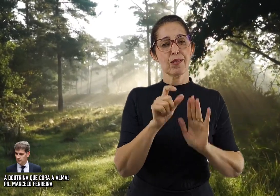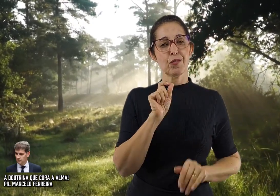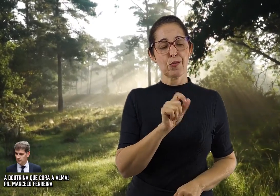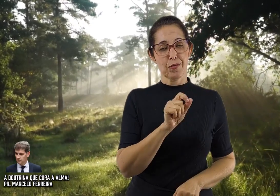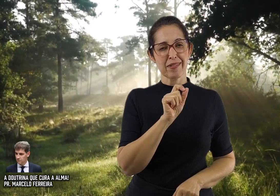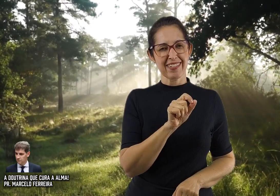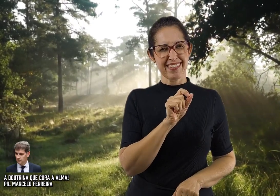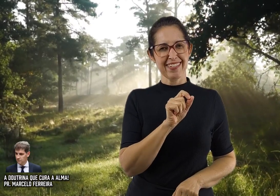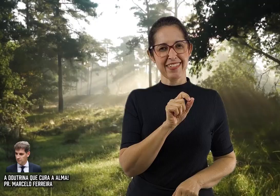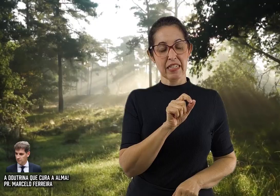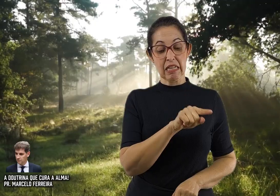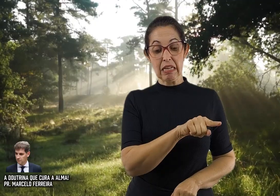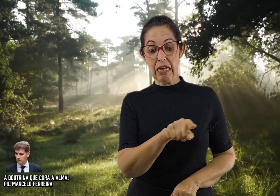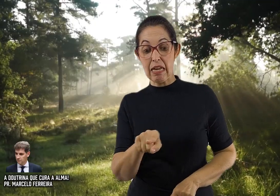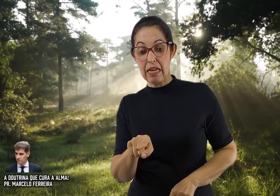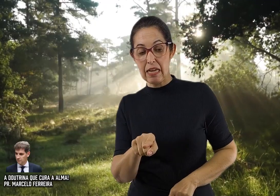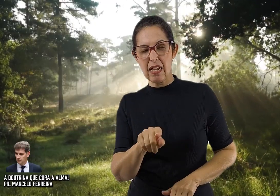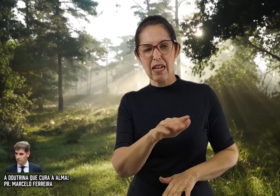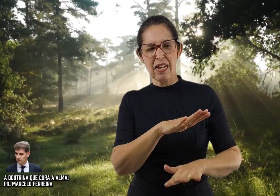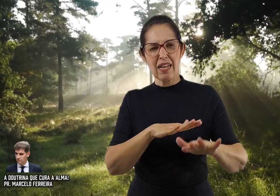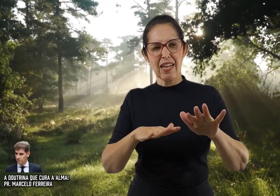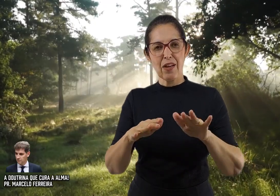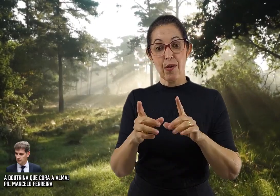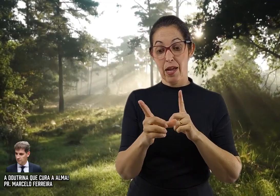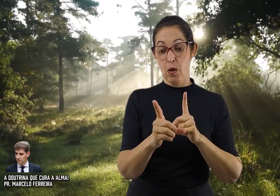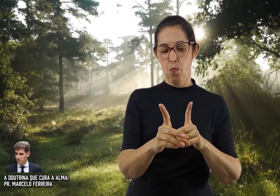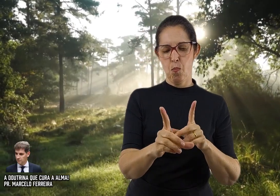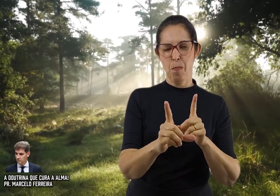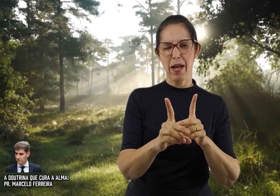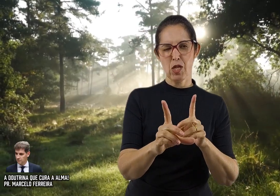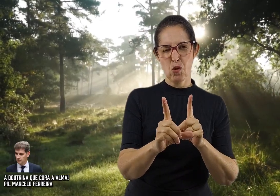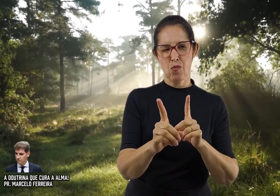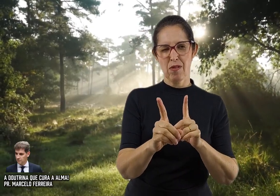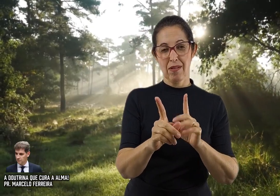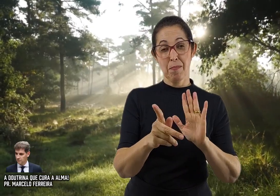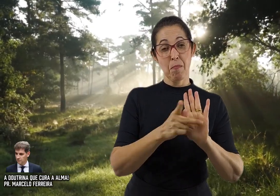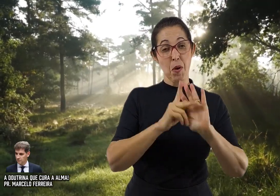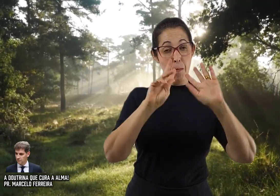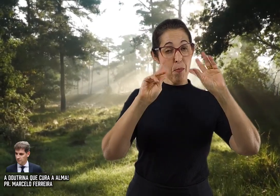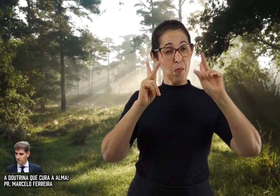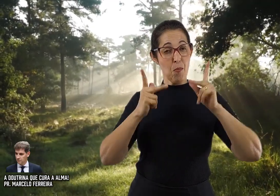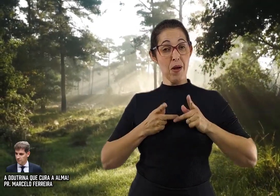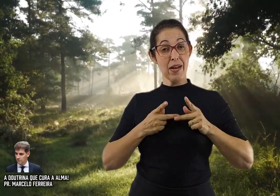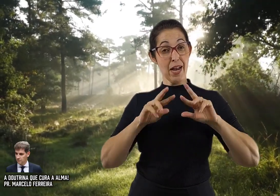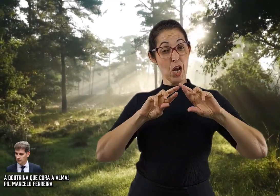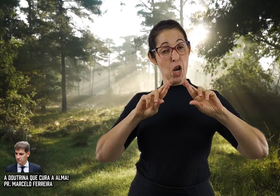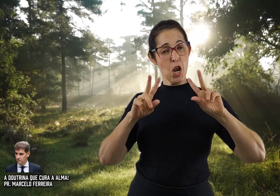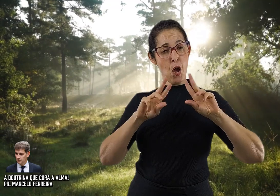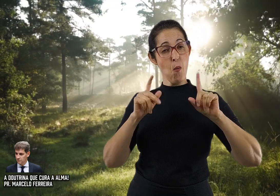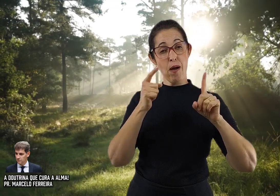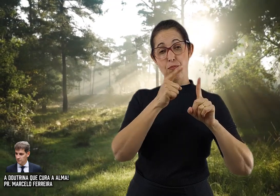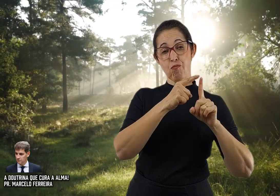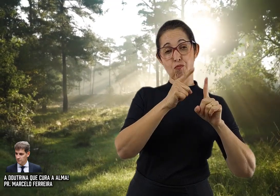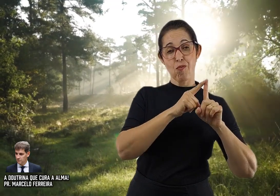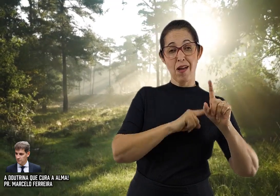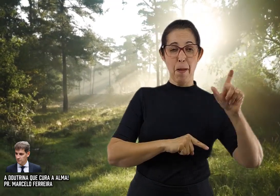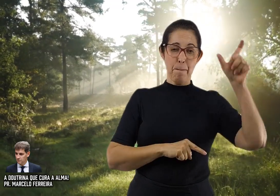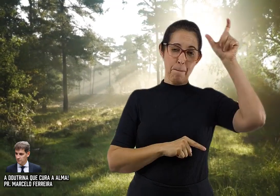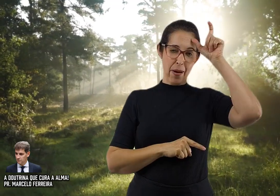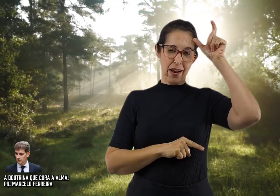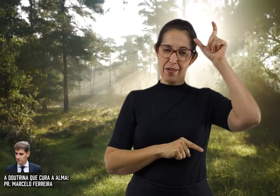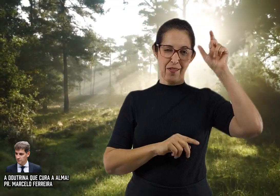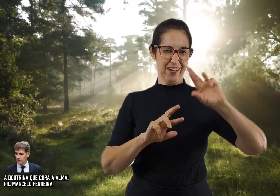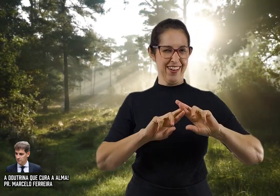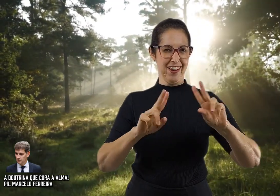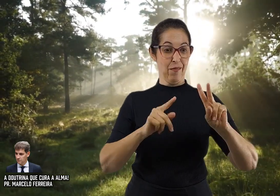persistem em doutrinas de homens. Essa não é maligna, mas é humana. Ela é maligna. Ela